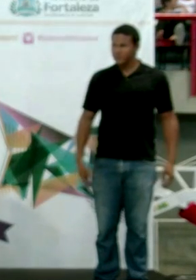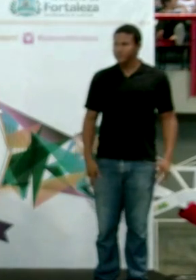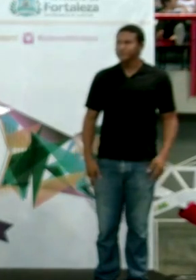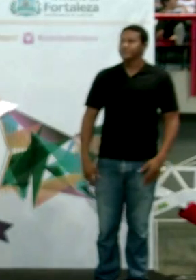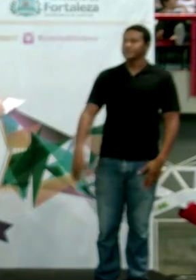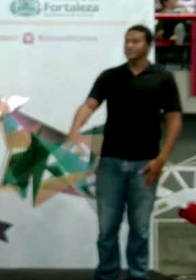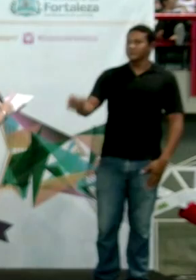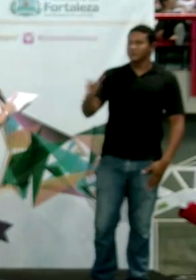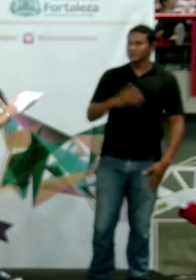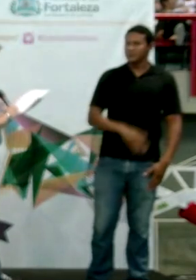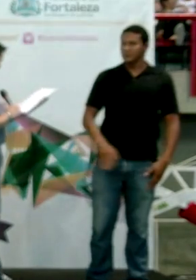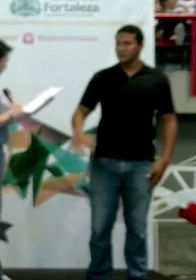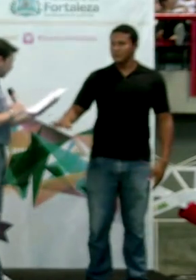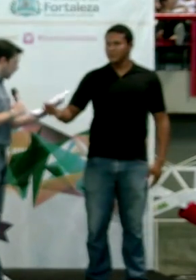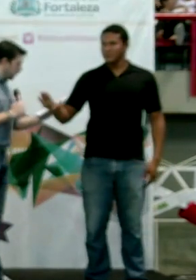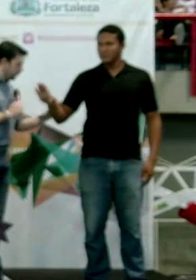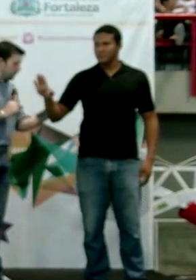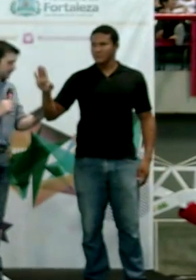B.